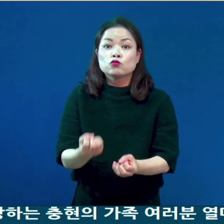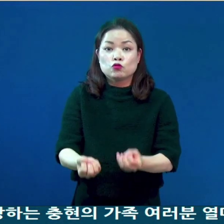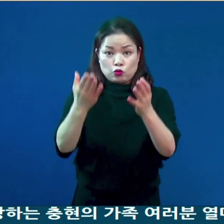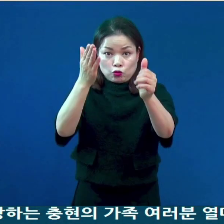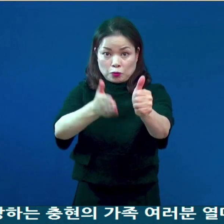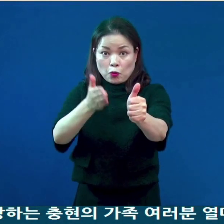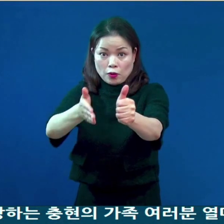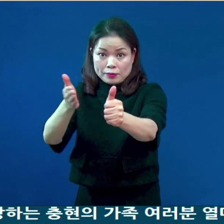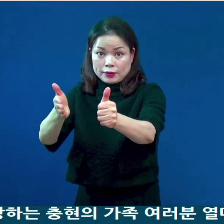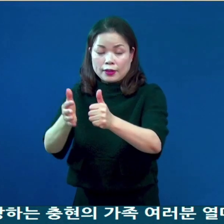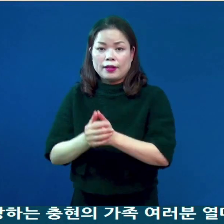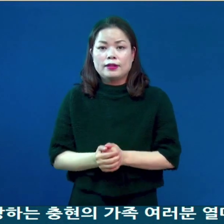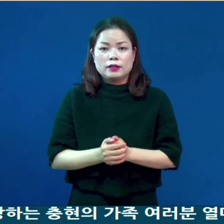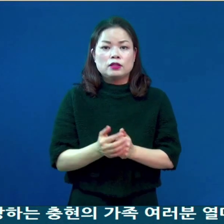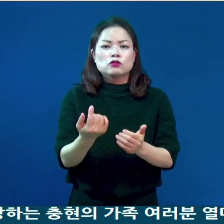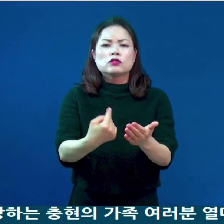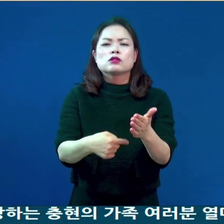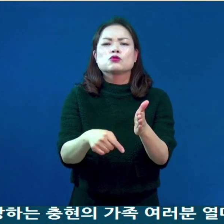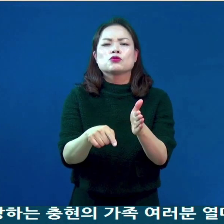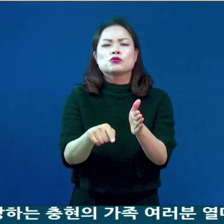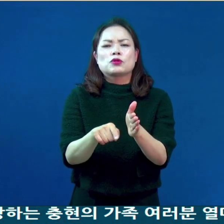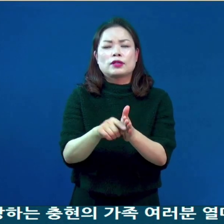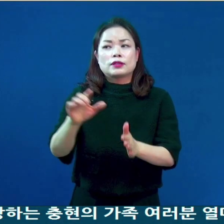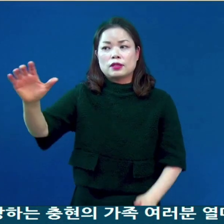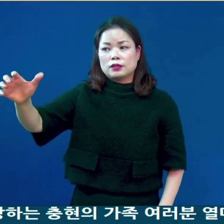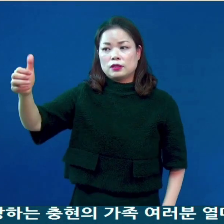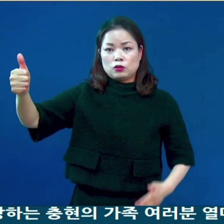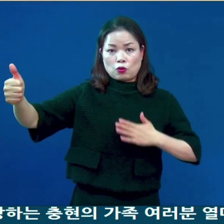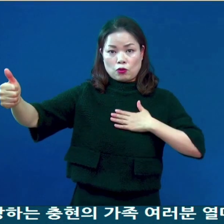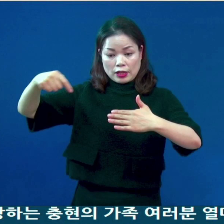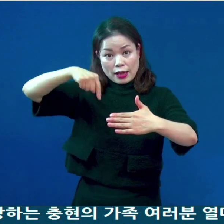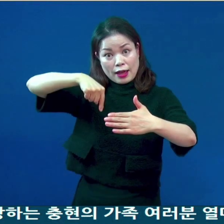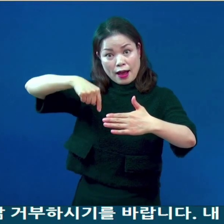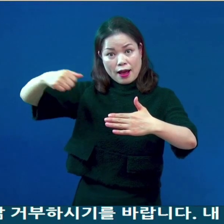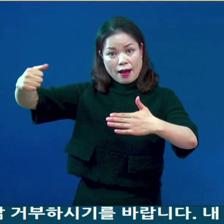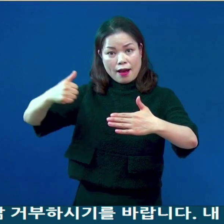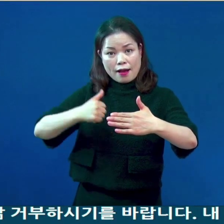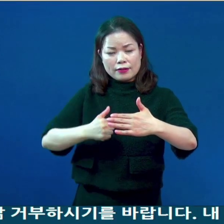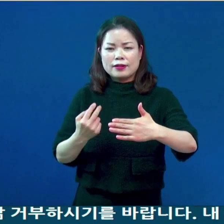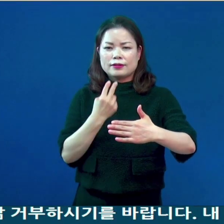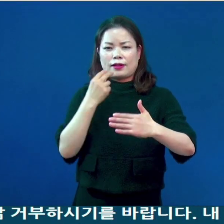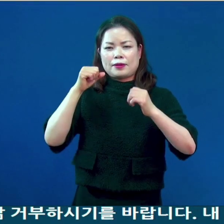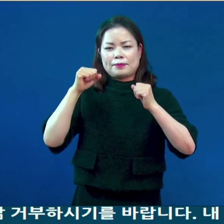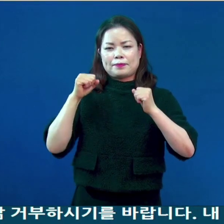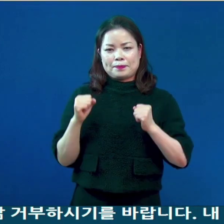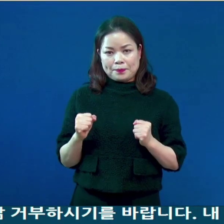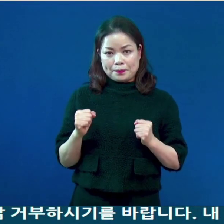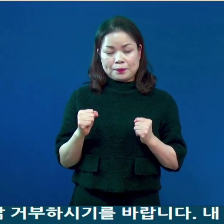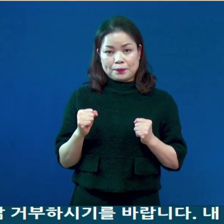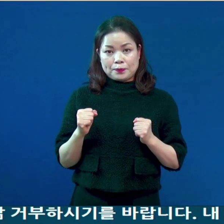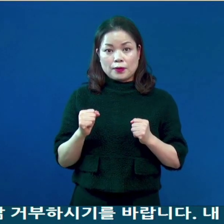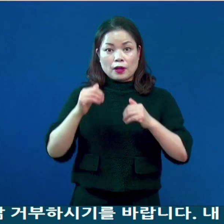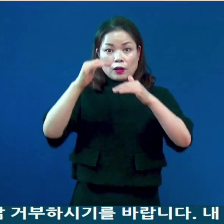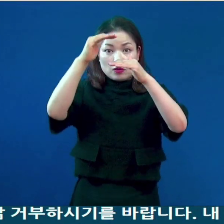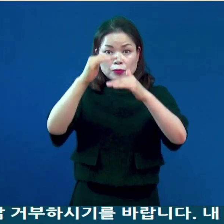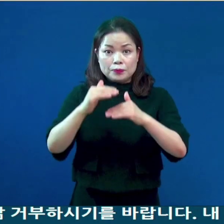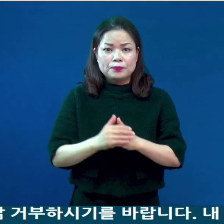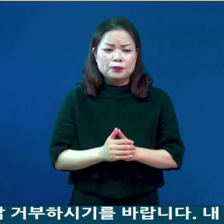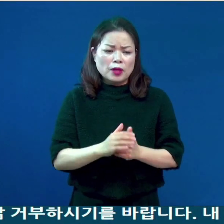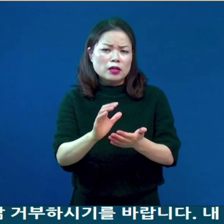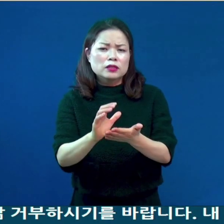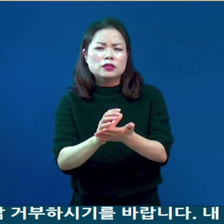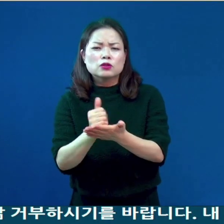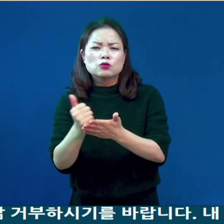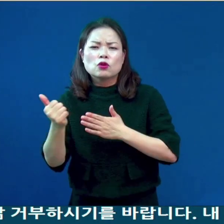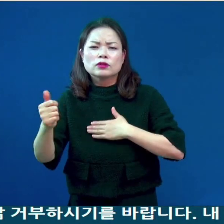축복합니다. 그러기 위해서 그리스도가 내 안에서 살아 움직이셔야 됩니다. 본문은